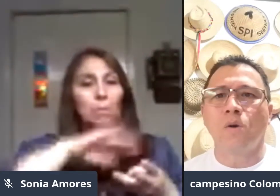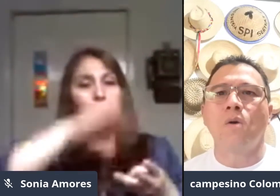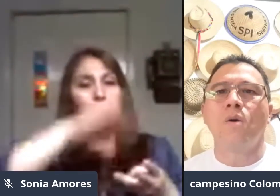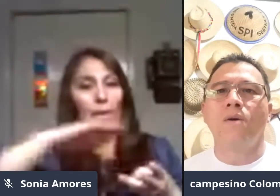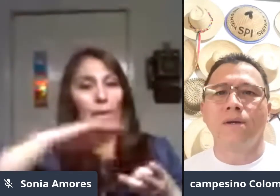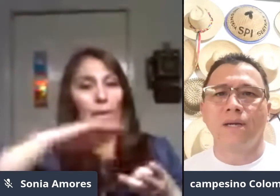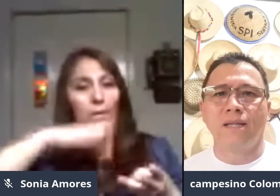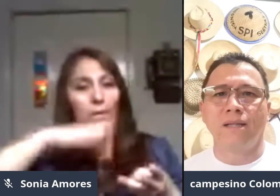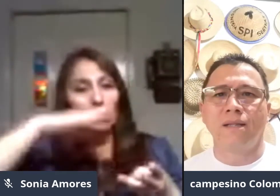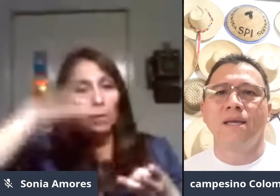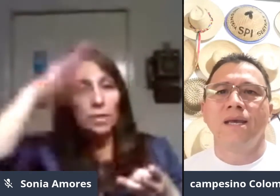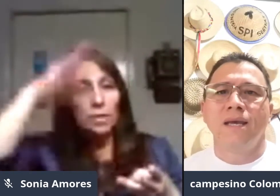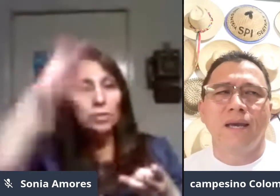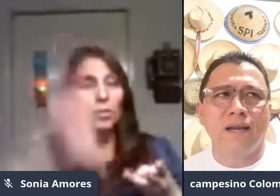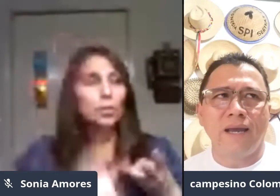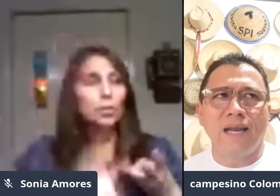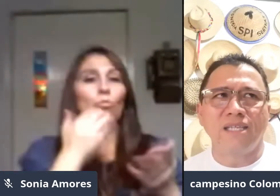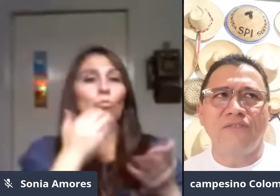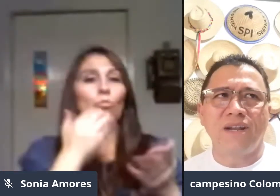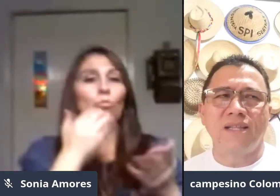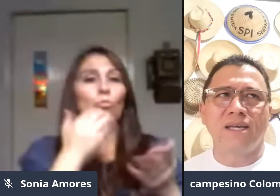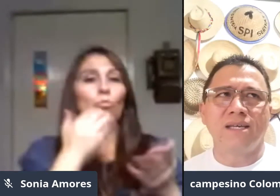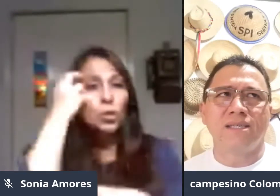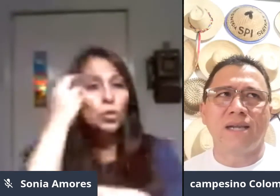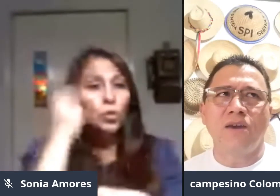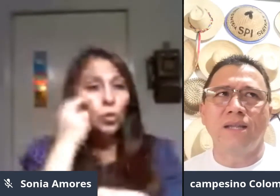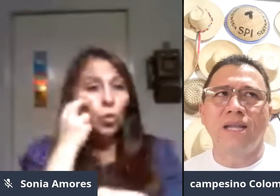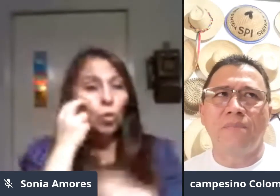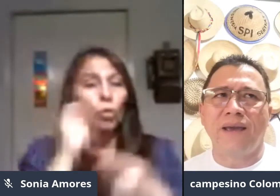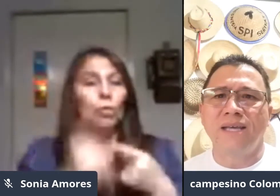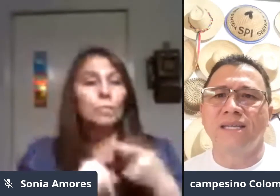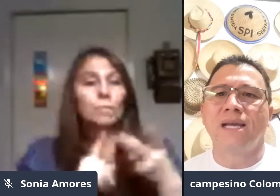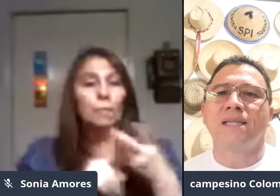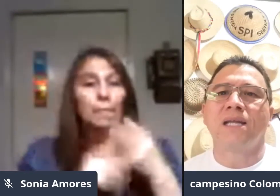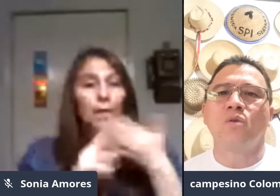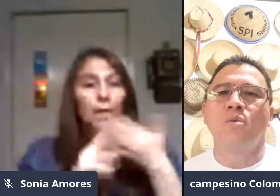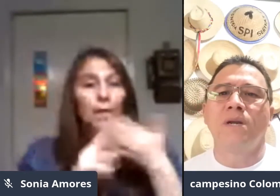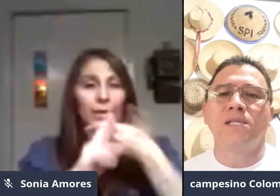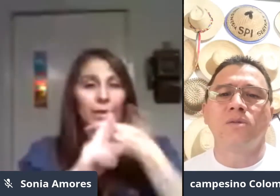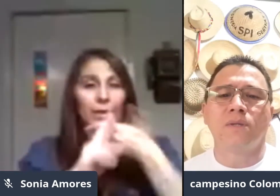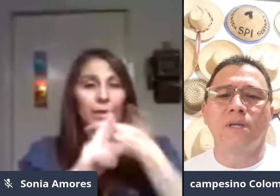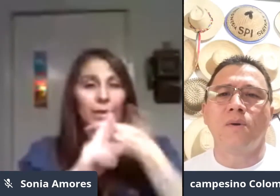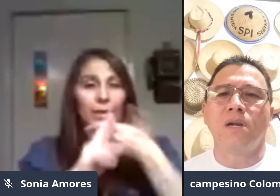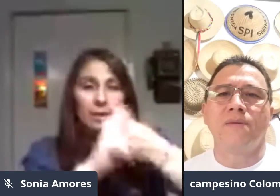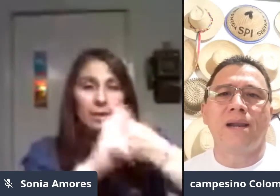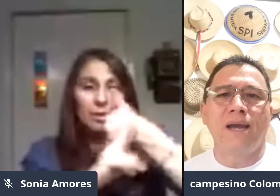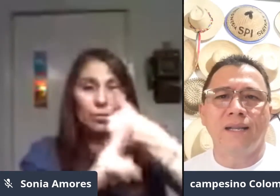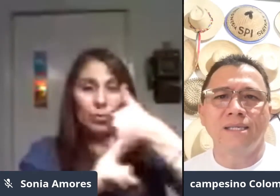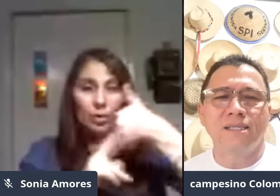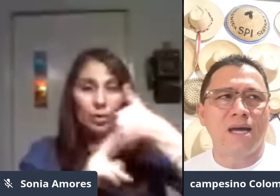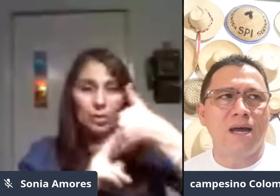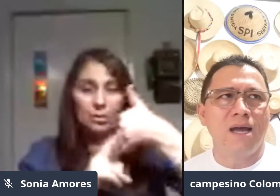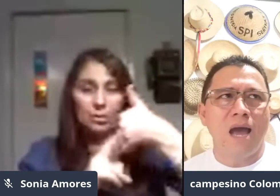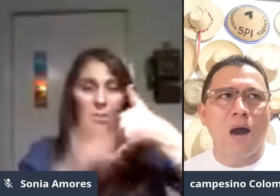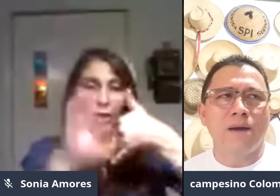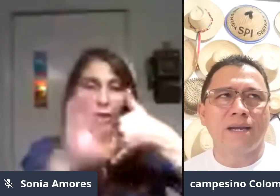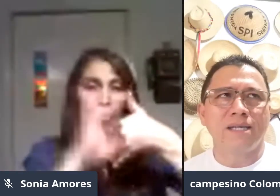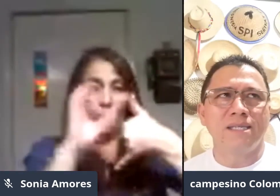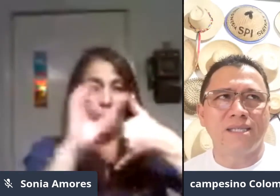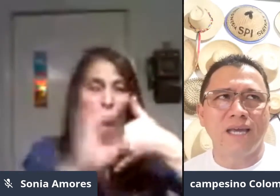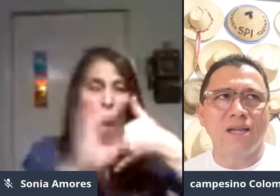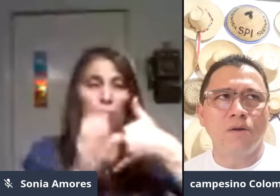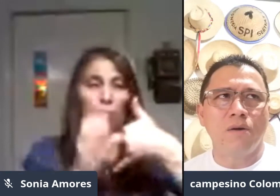en el Chocó, en las diferentes regiones del país, en el Catatumbo, en el sur de Bolívar, la gente está,